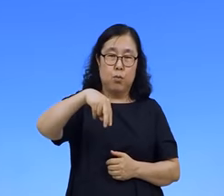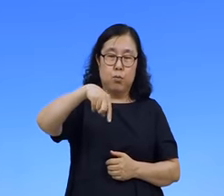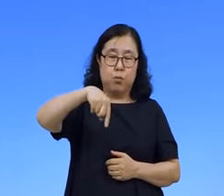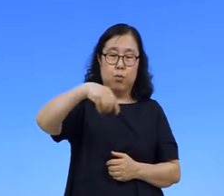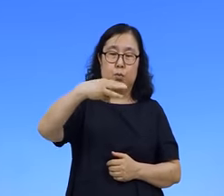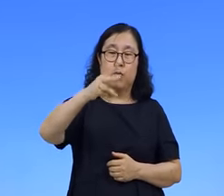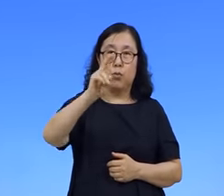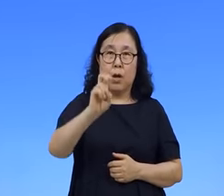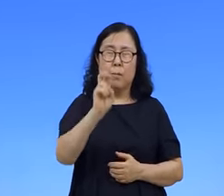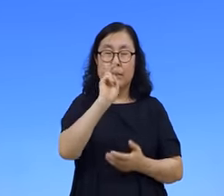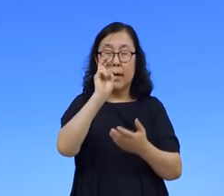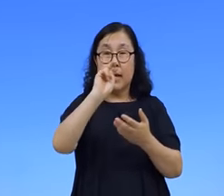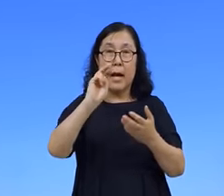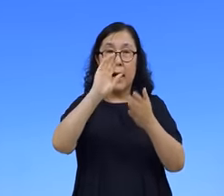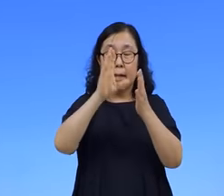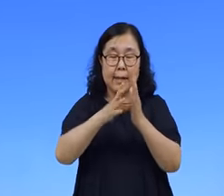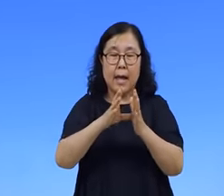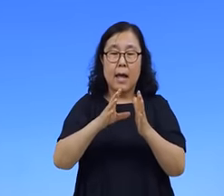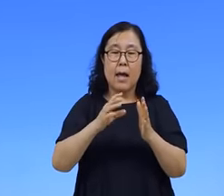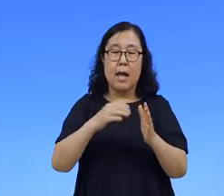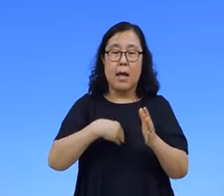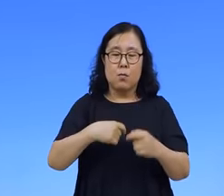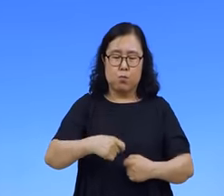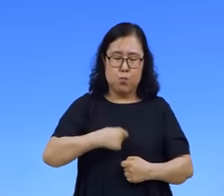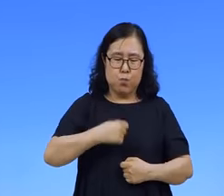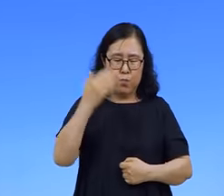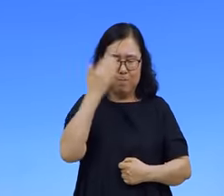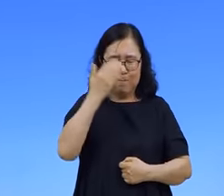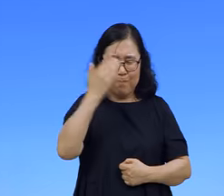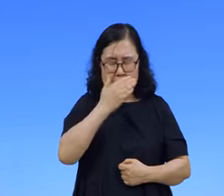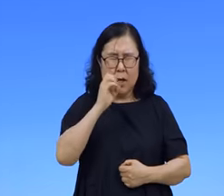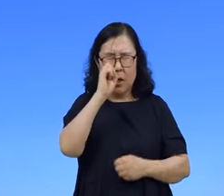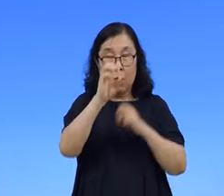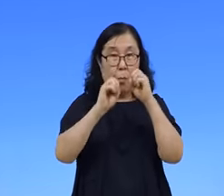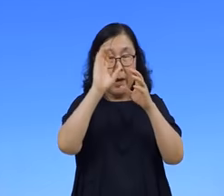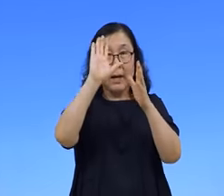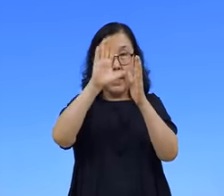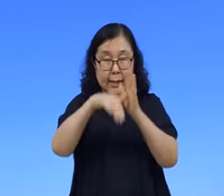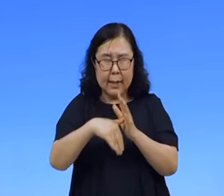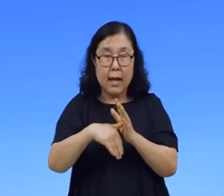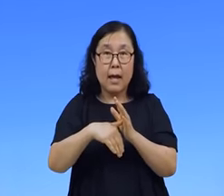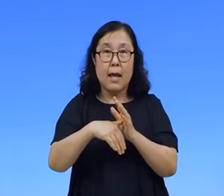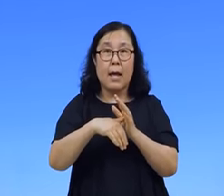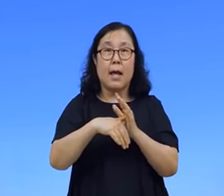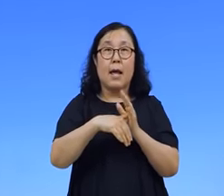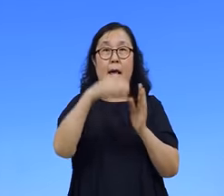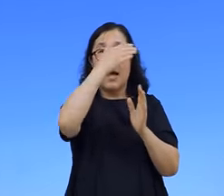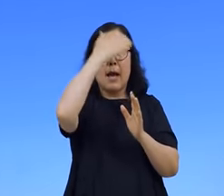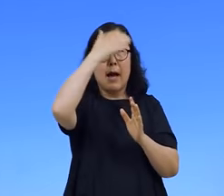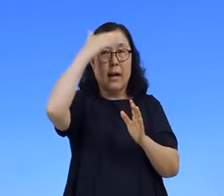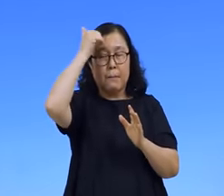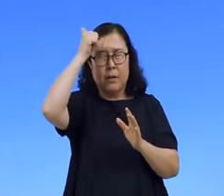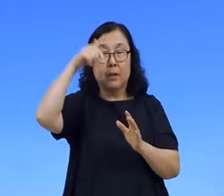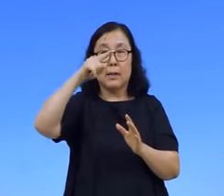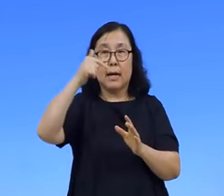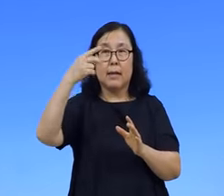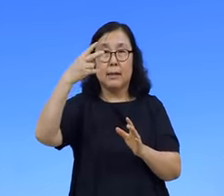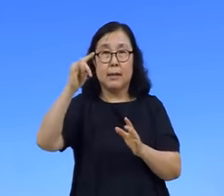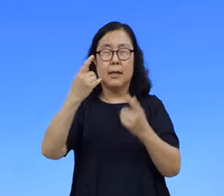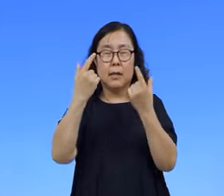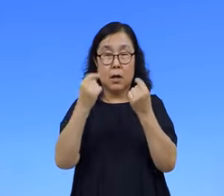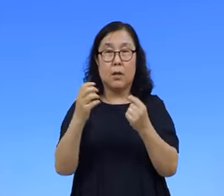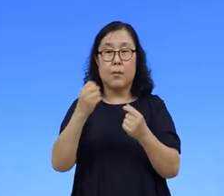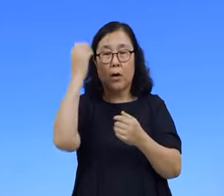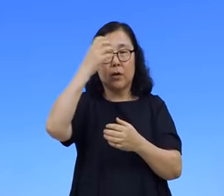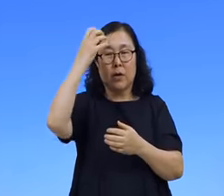찬양할 동안에 정직하게 우리가 내면을 고백할 때 말씀드렸잖아요. 그 할아버지 마하트마 간디처럼